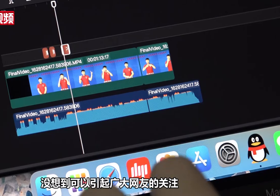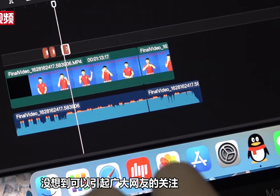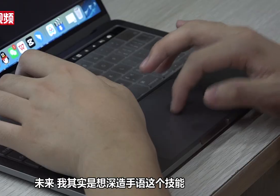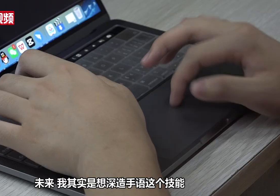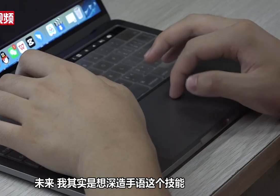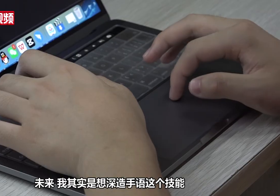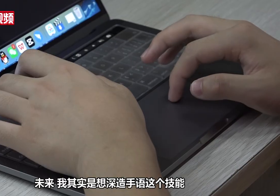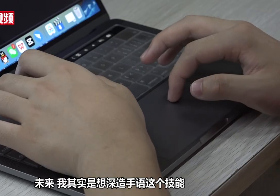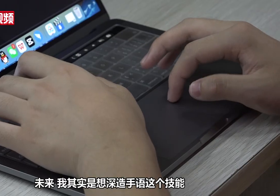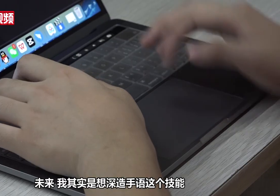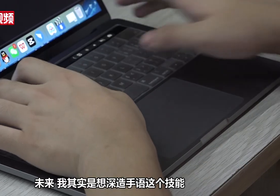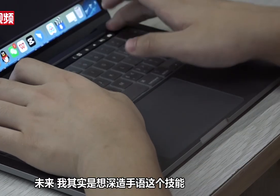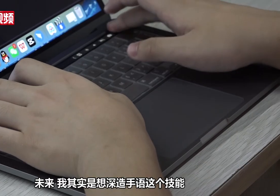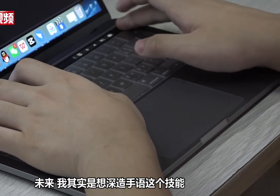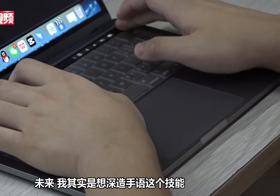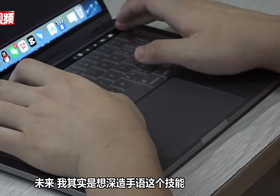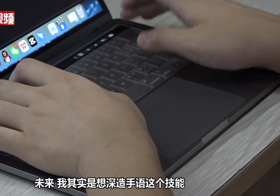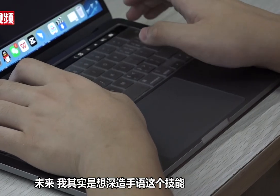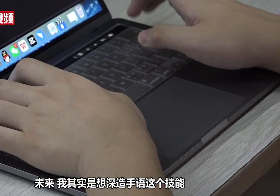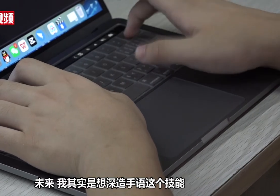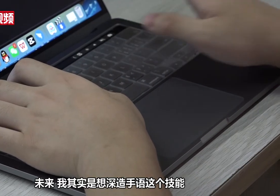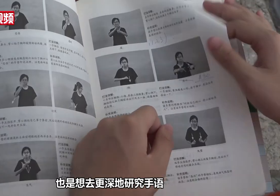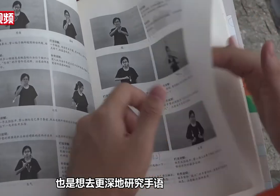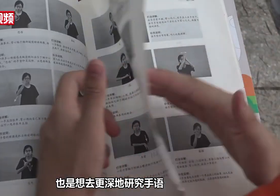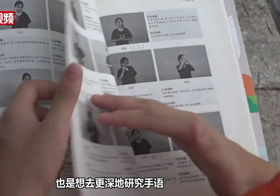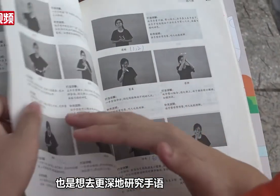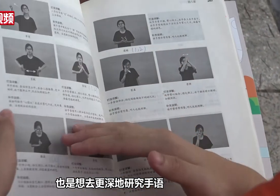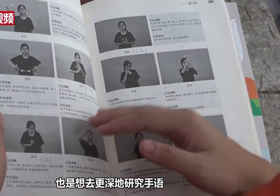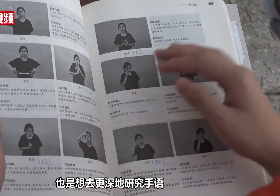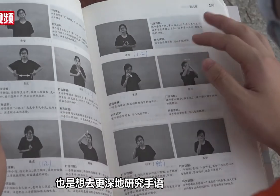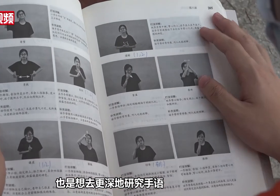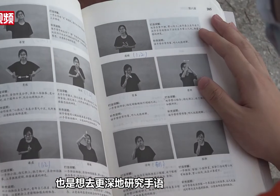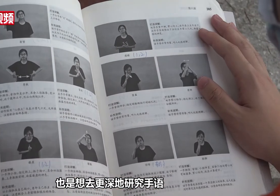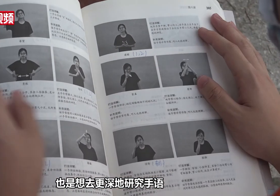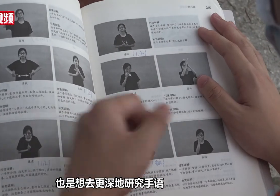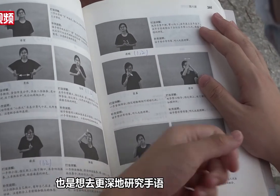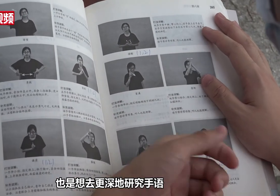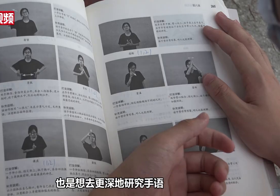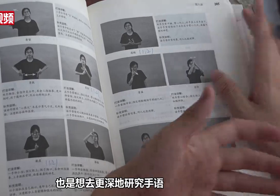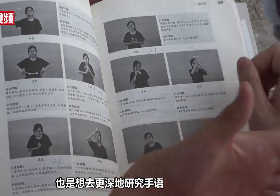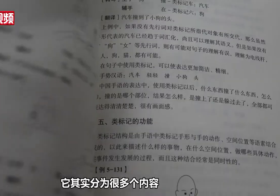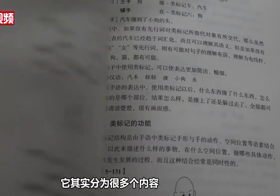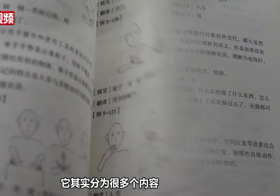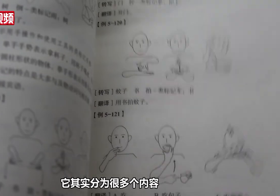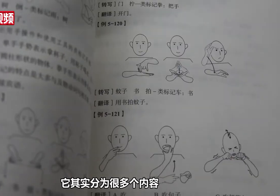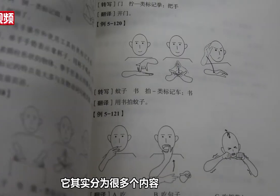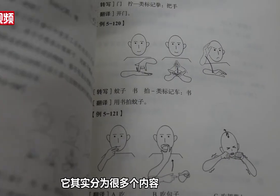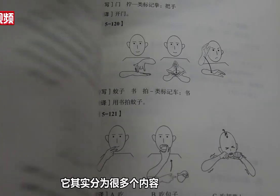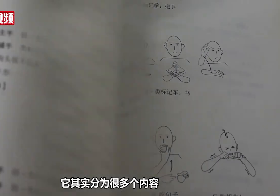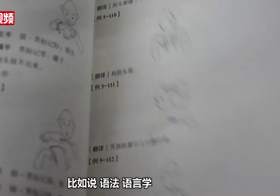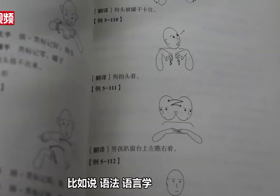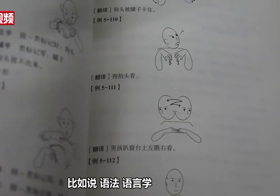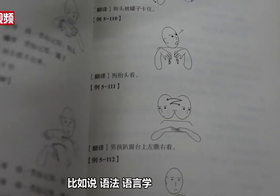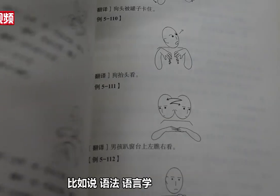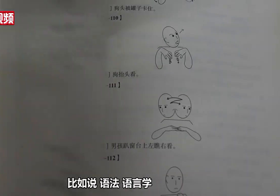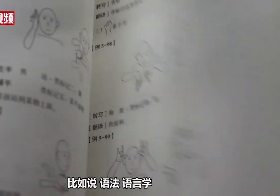注。未来我其实是想深造手语这个技能，也是想去 更深的去研究手语，它其实分为很多